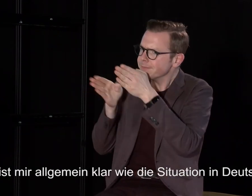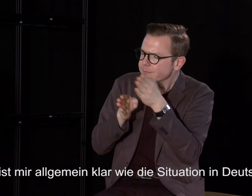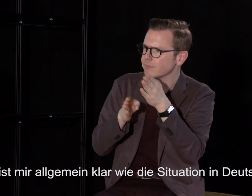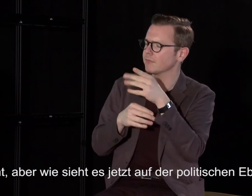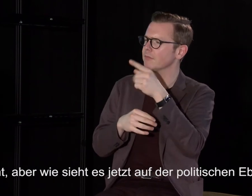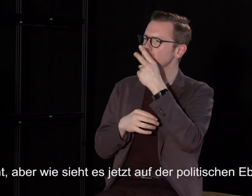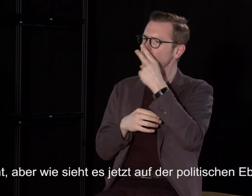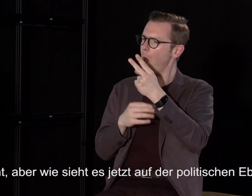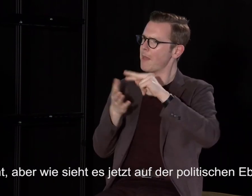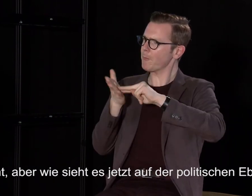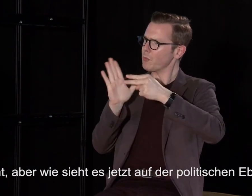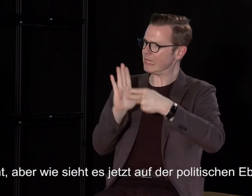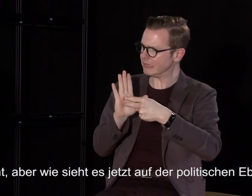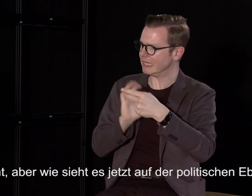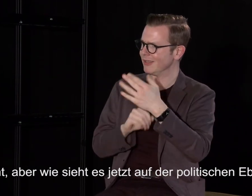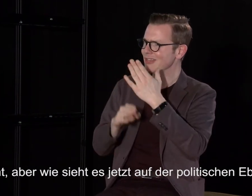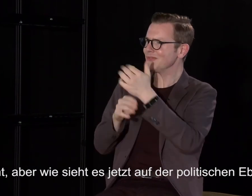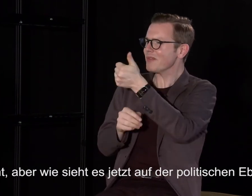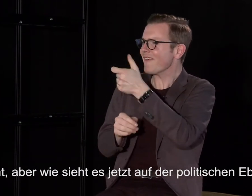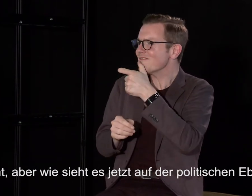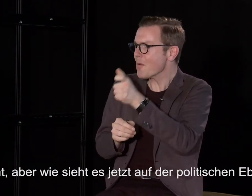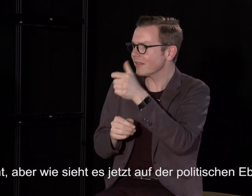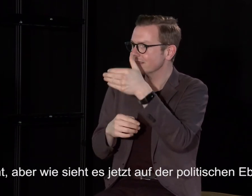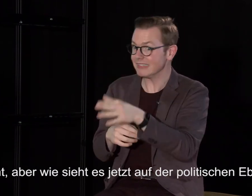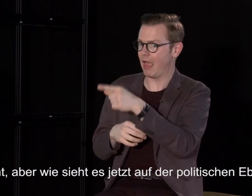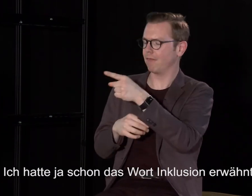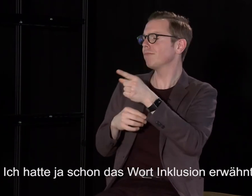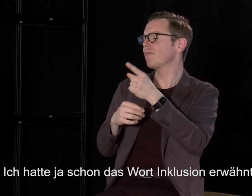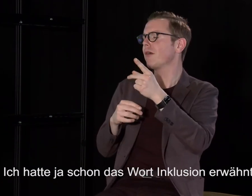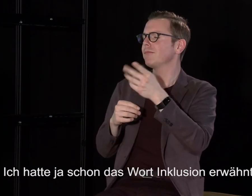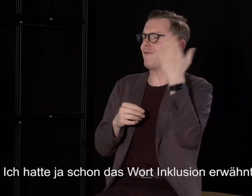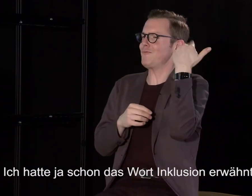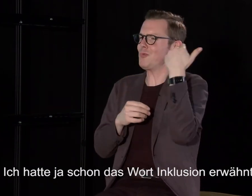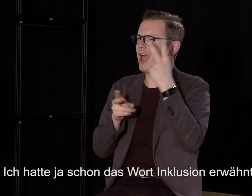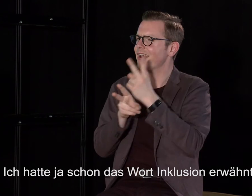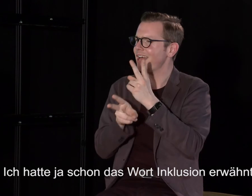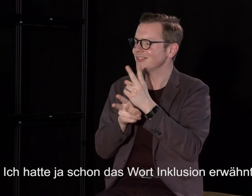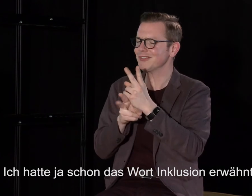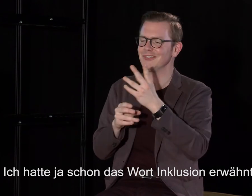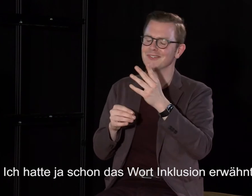aussieht. Aber wie sieht es jetzt nochmal politisch aus? Wir hatten ja schon das Wort benutzt vorhin.